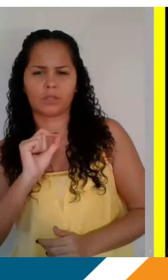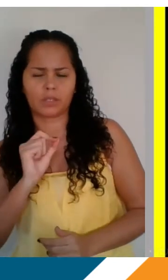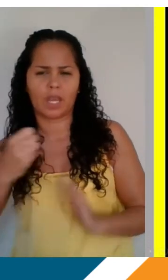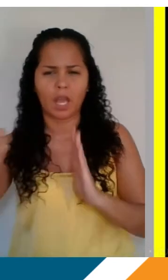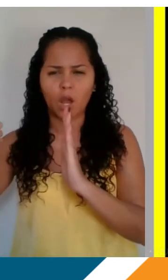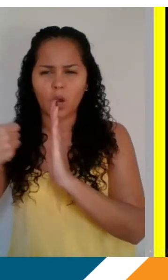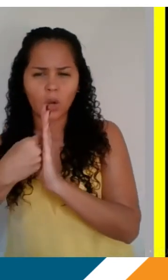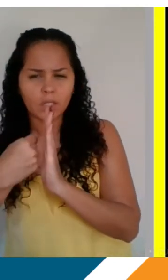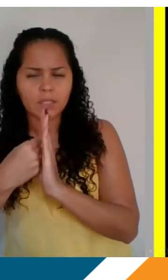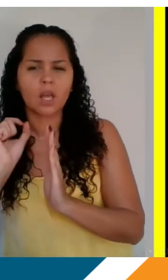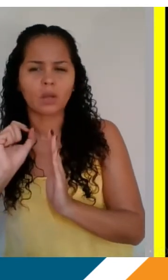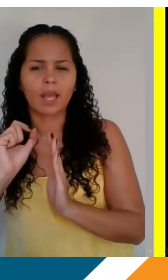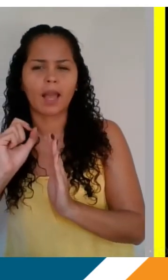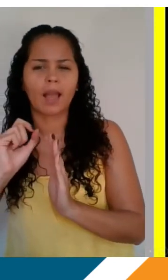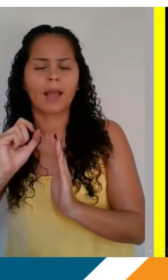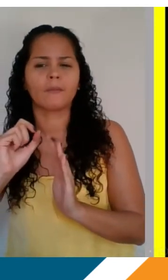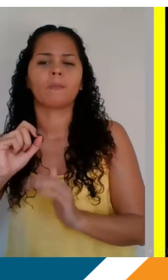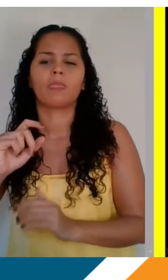aí a colisão